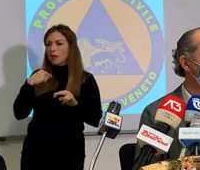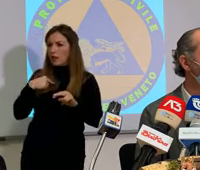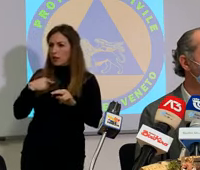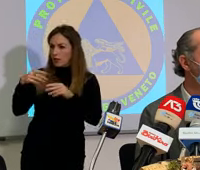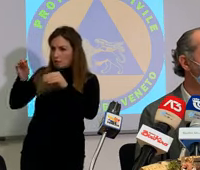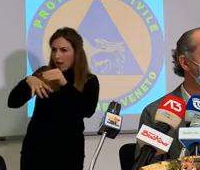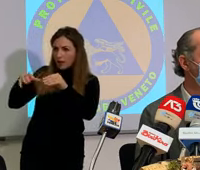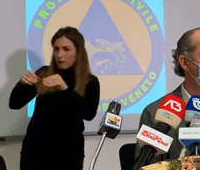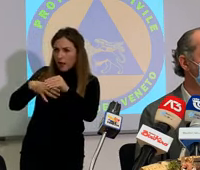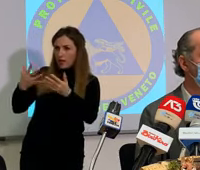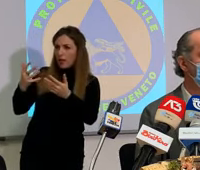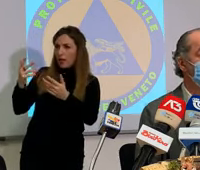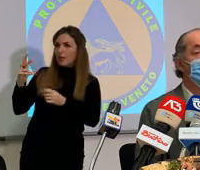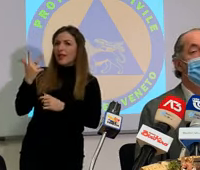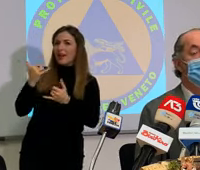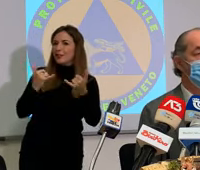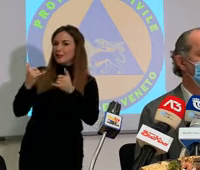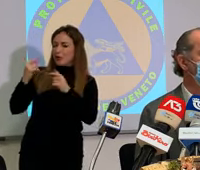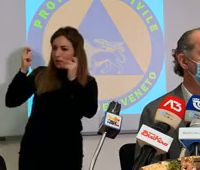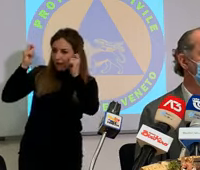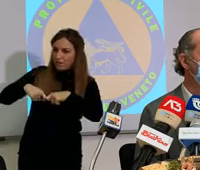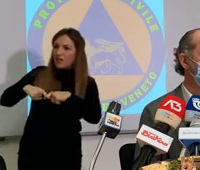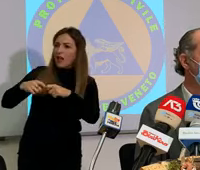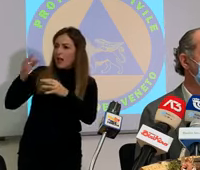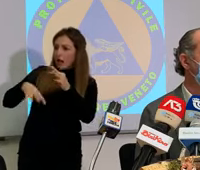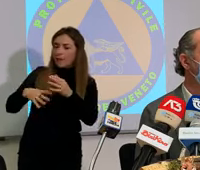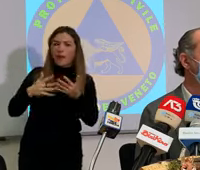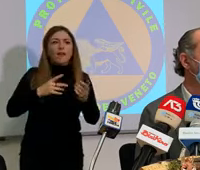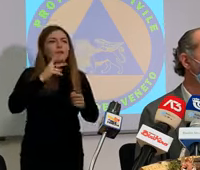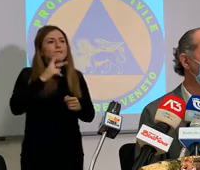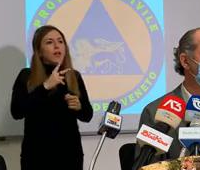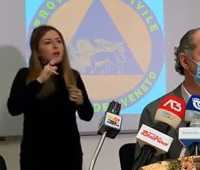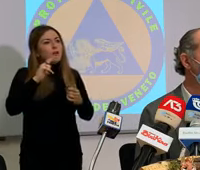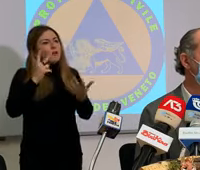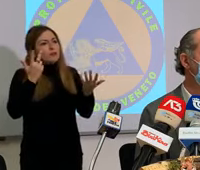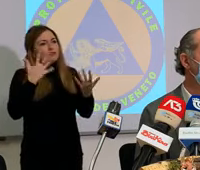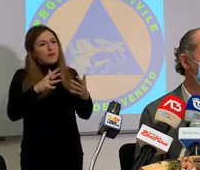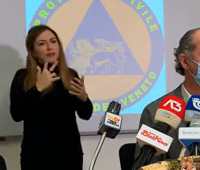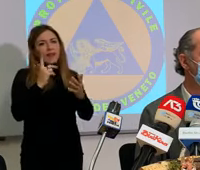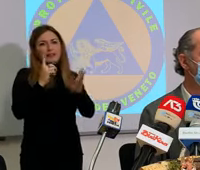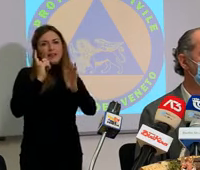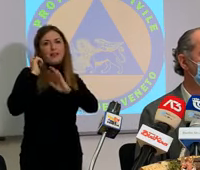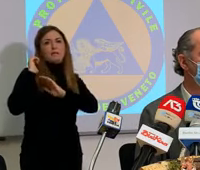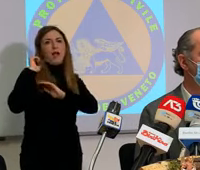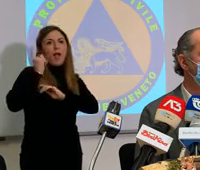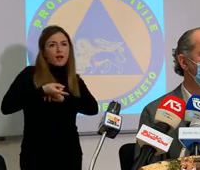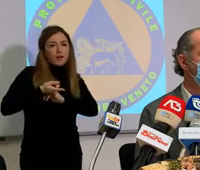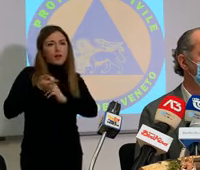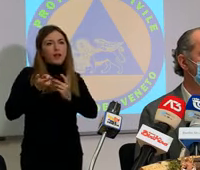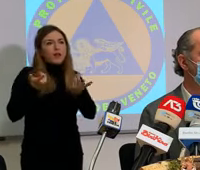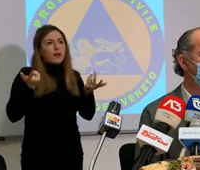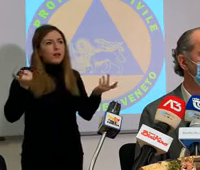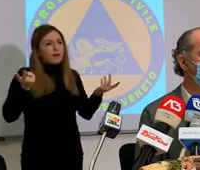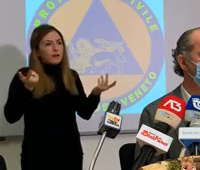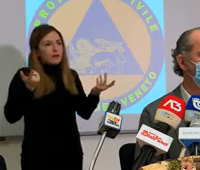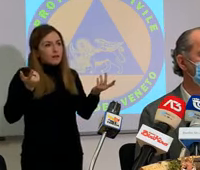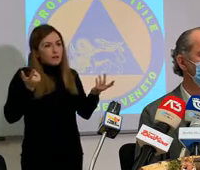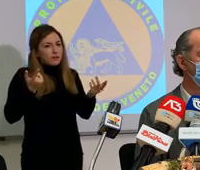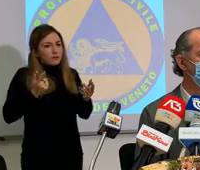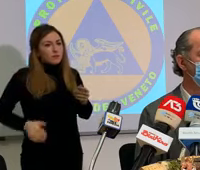dai tragici però sono settimane che non lo so chiedetelo il calcolo si faranno male dico non è una questione